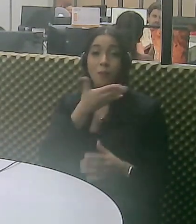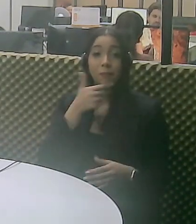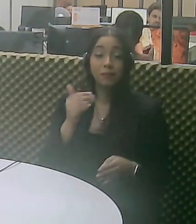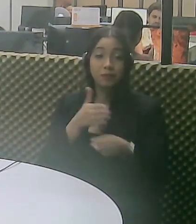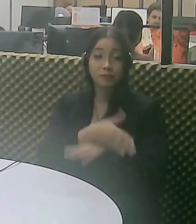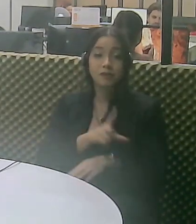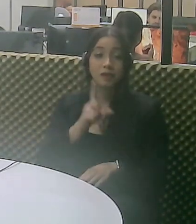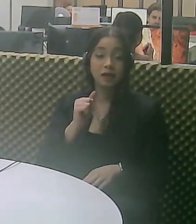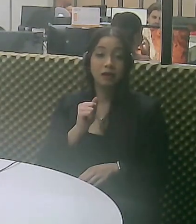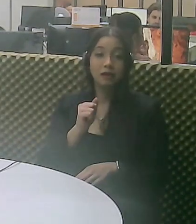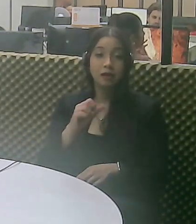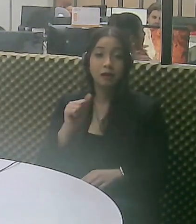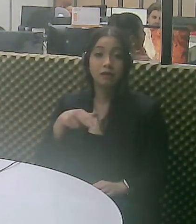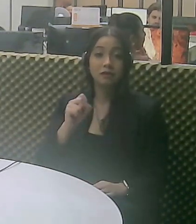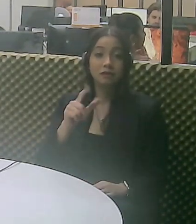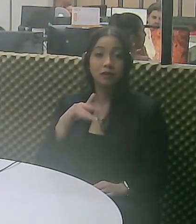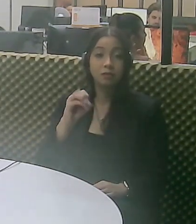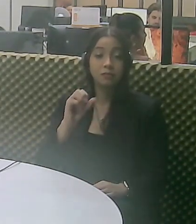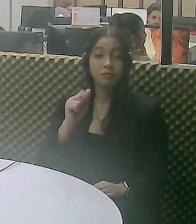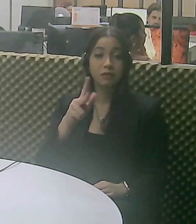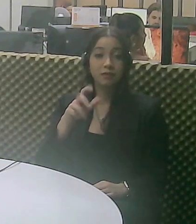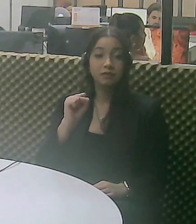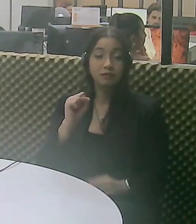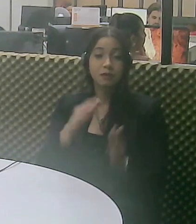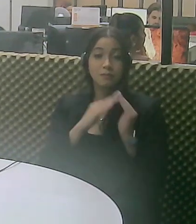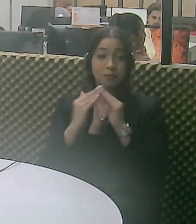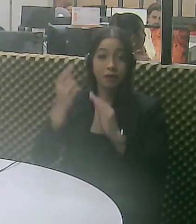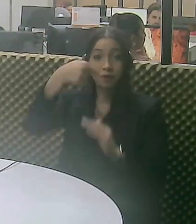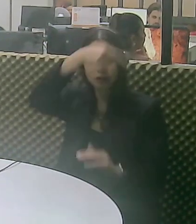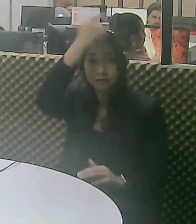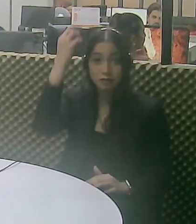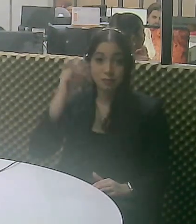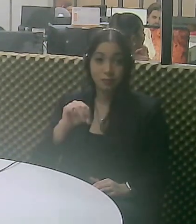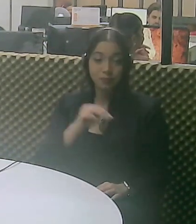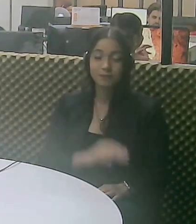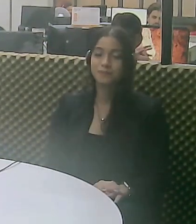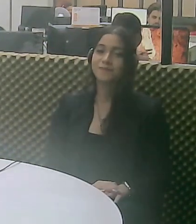é pela entrada da Avenida Anselmo Alves dos Santos, no bairro Santa Mônica.